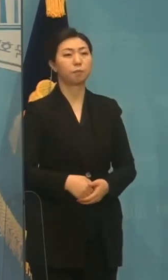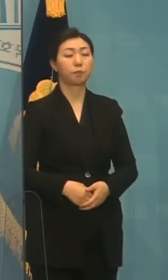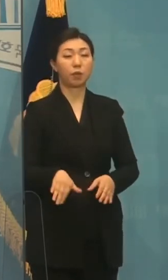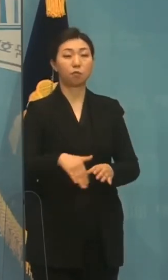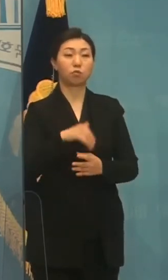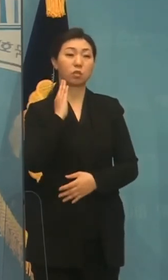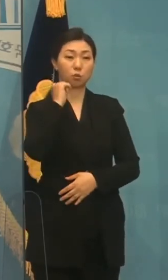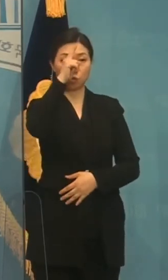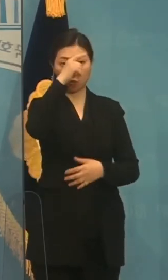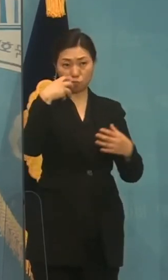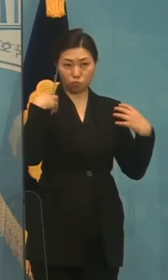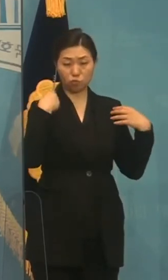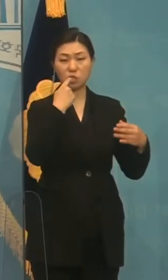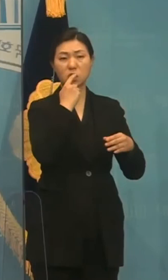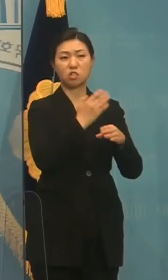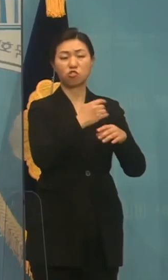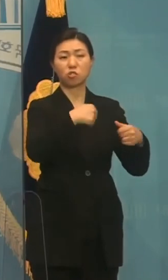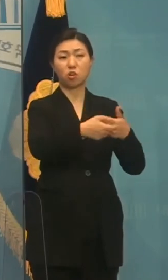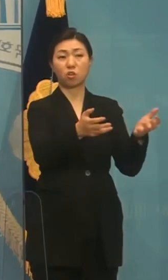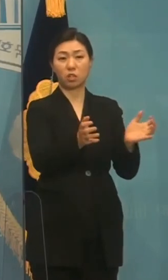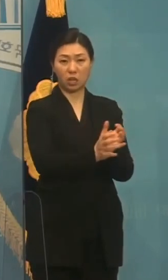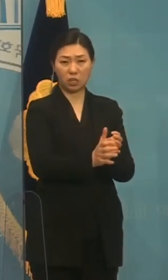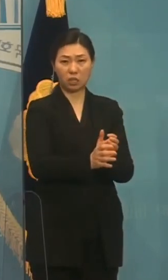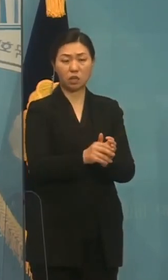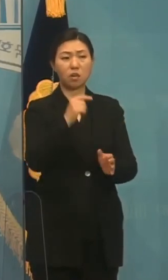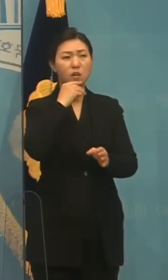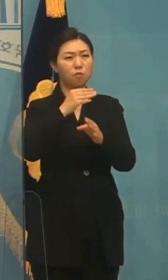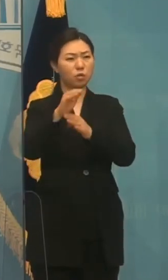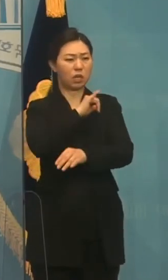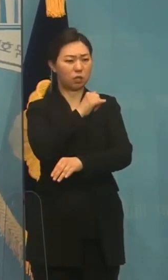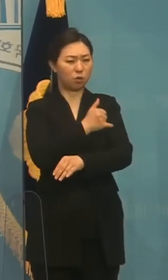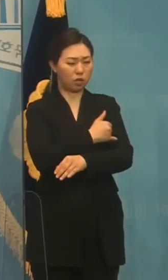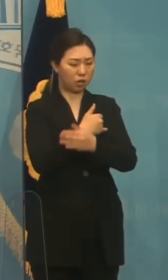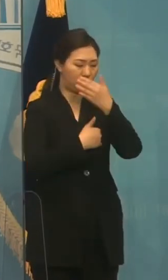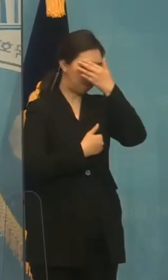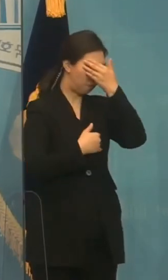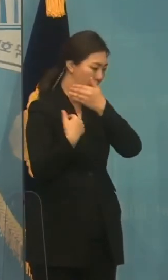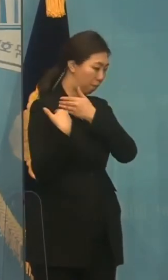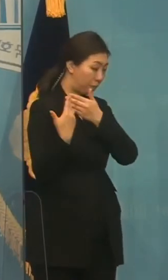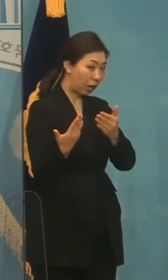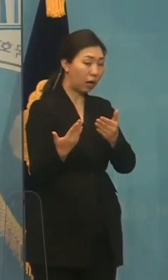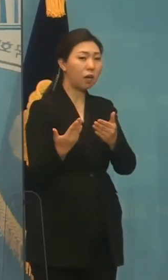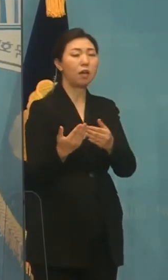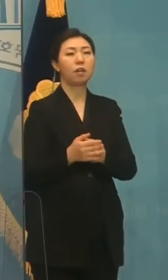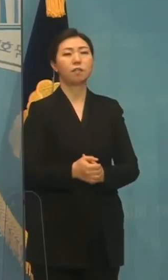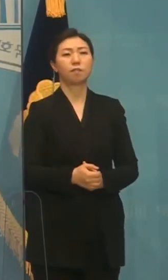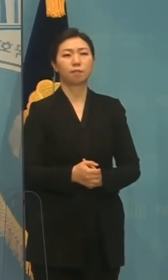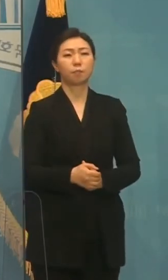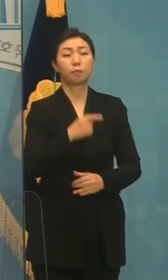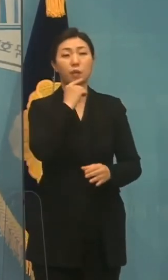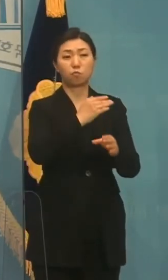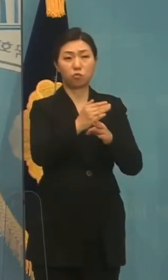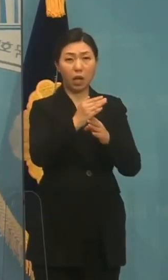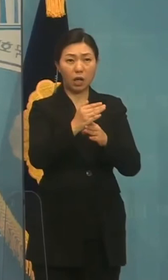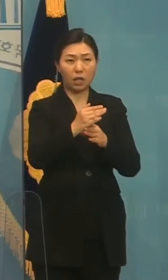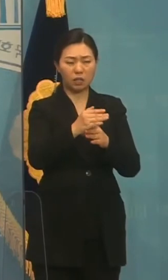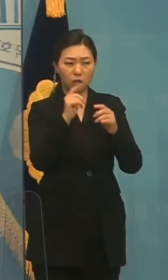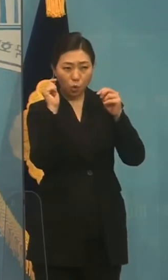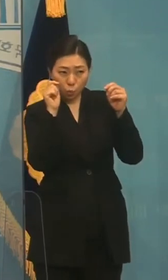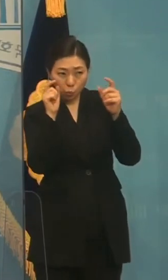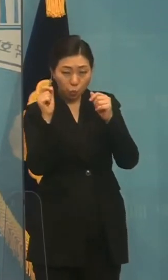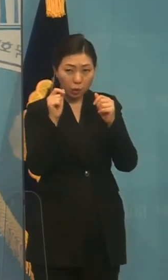정부와 민주당이 마냥 북한 인권에 눈 감고 외면하면서 오로지 북한 눈치